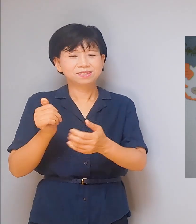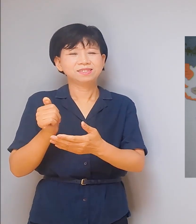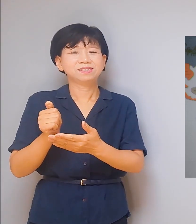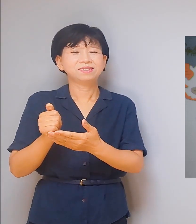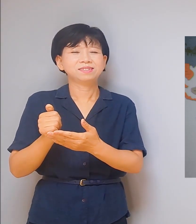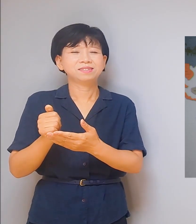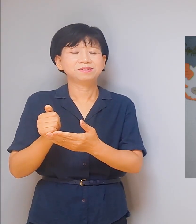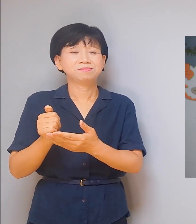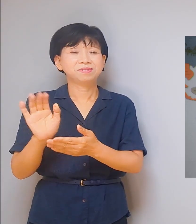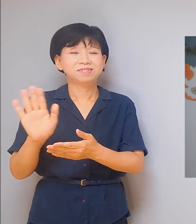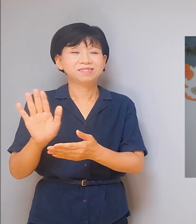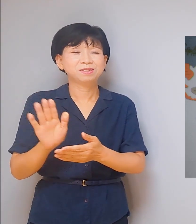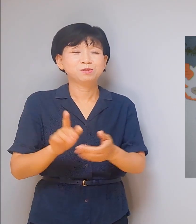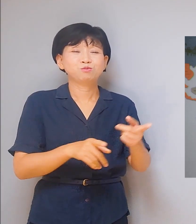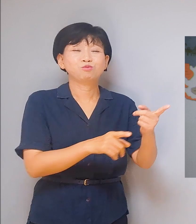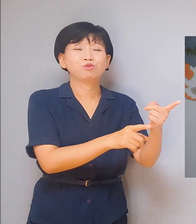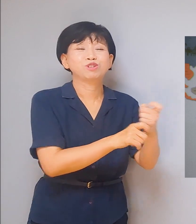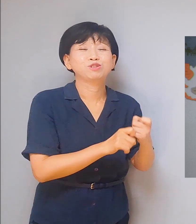원수,